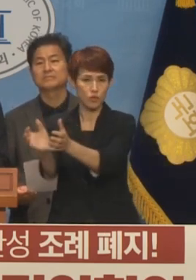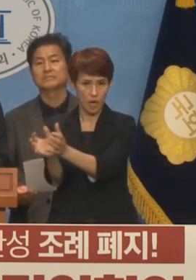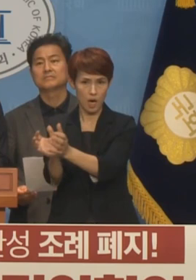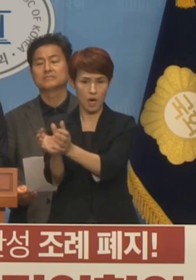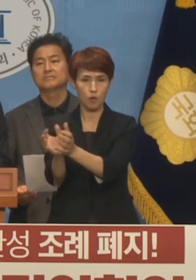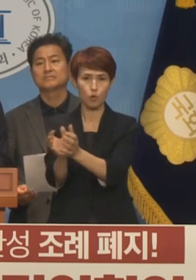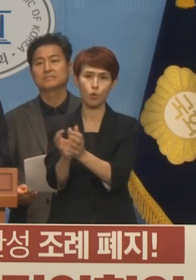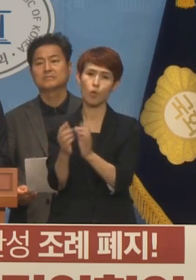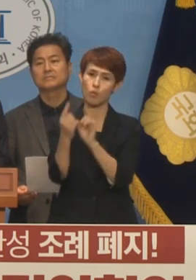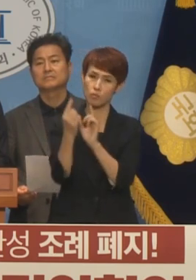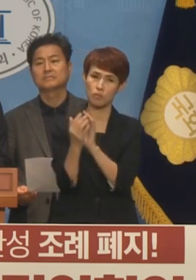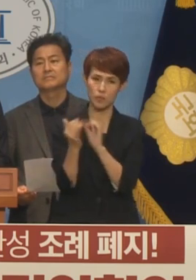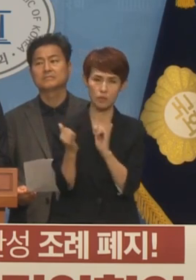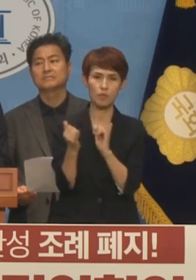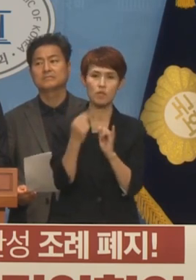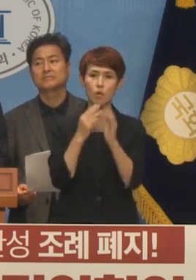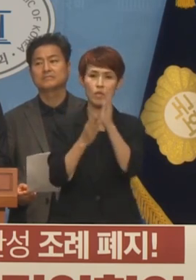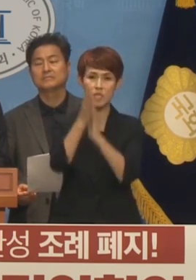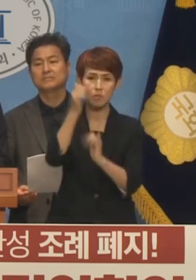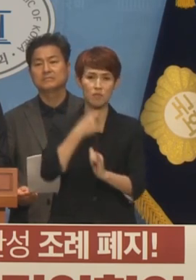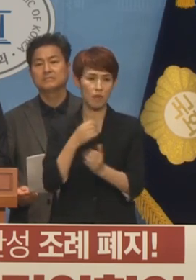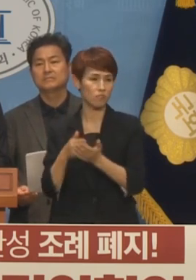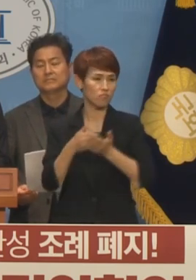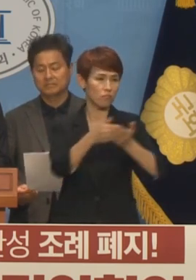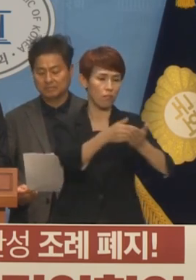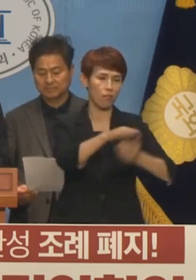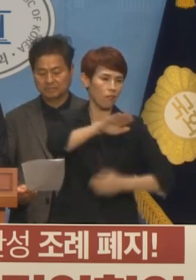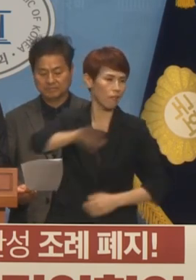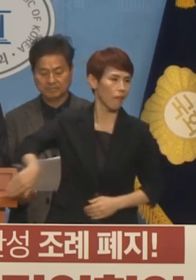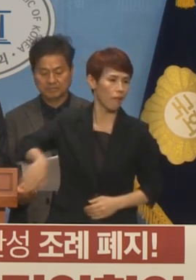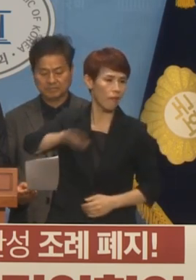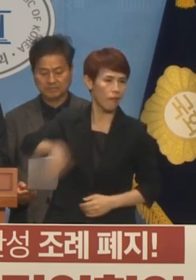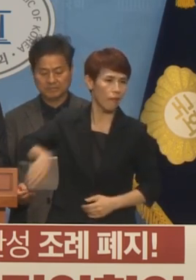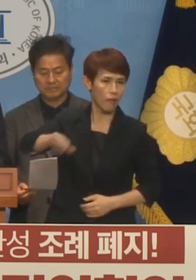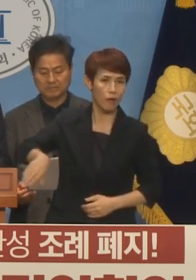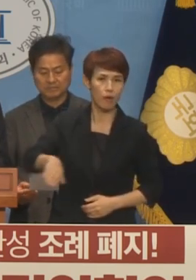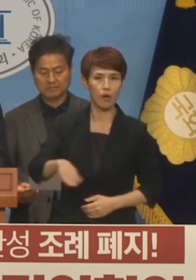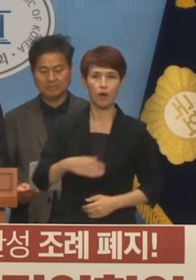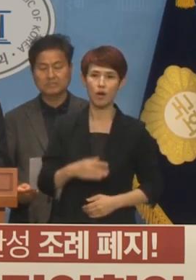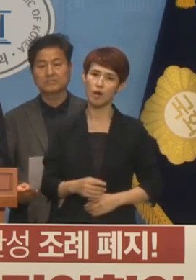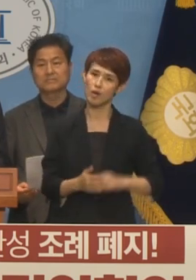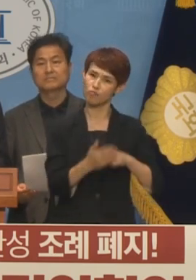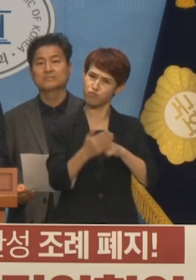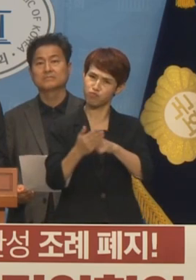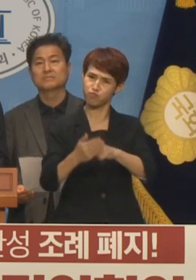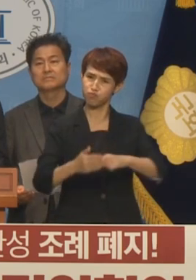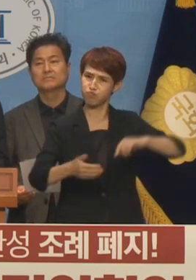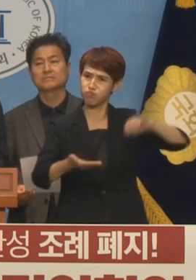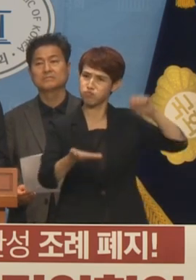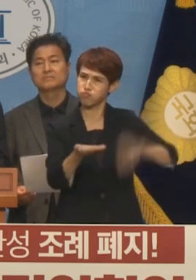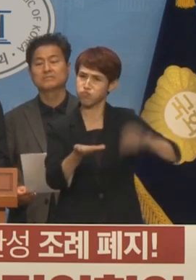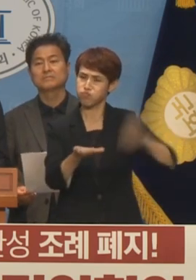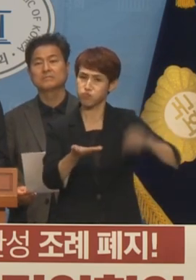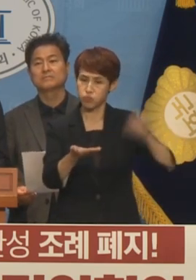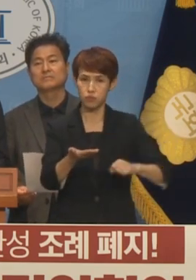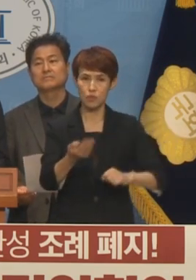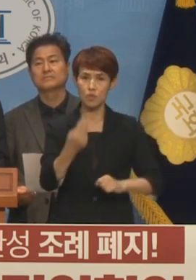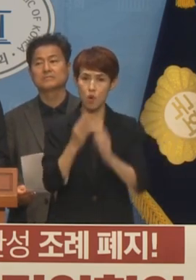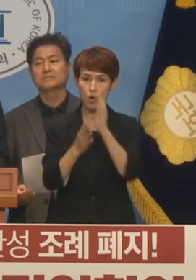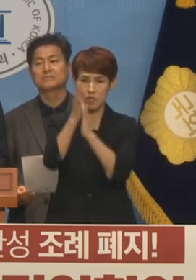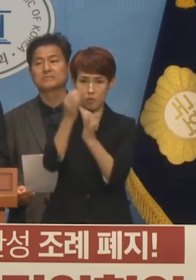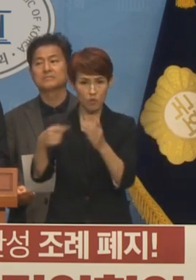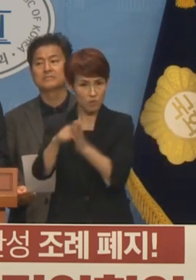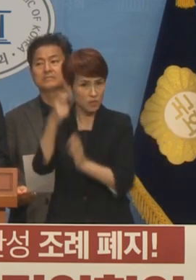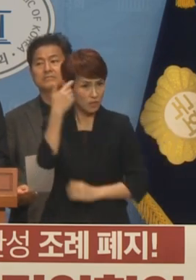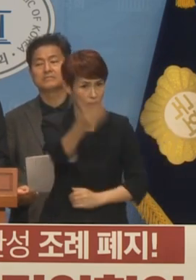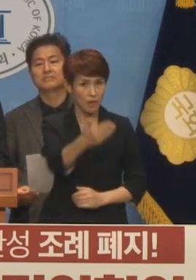현안 당사자, 서울시민의 의견은 철저히 배제된 채 단독으로 자행되는 폭주가 과연 서울 시민을 위한 것인지 묻지